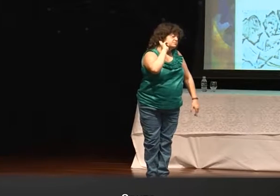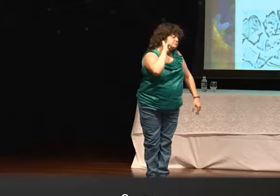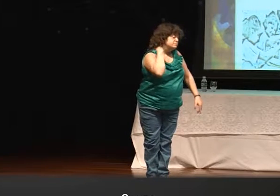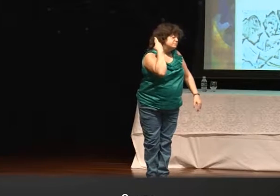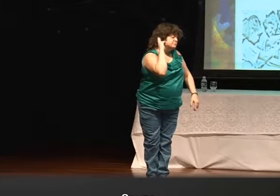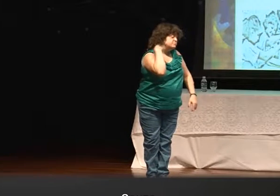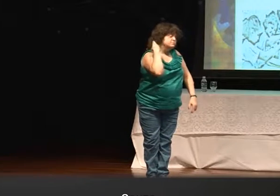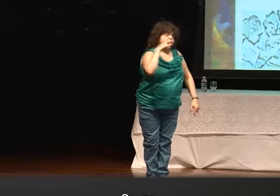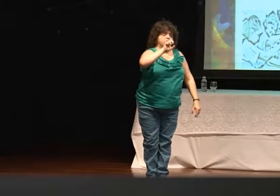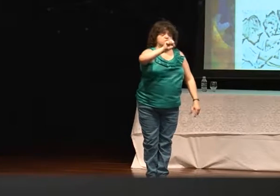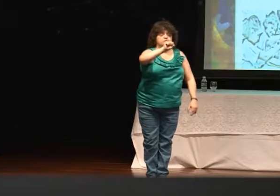Souza